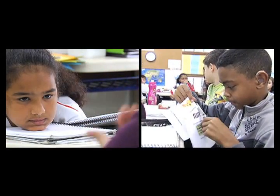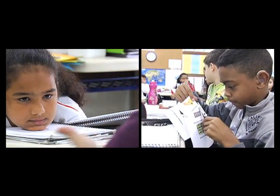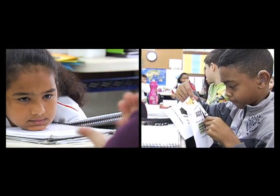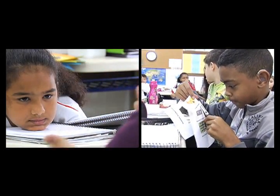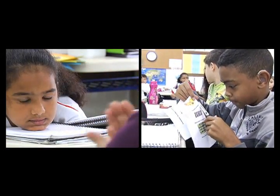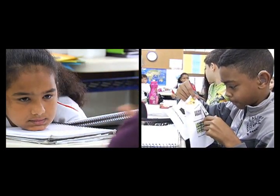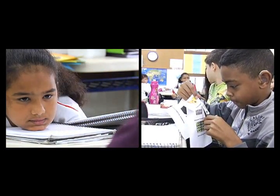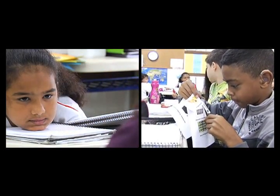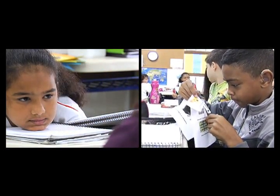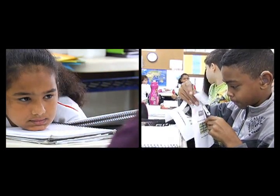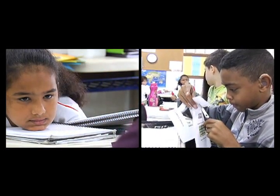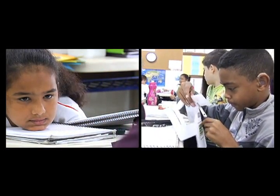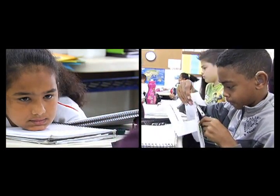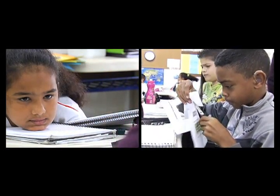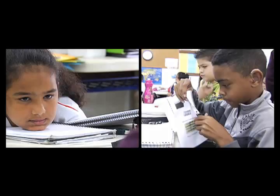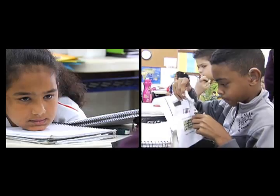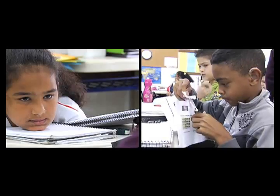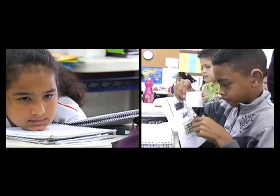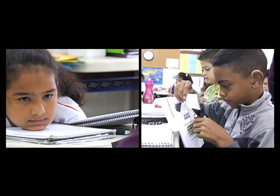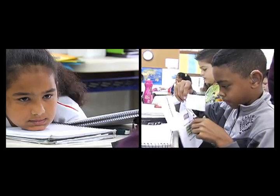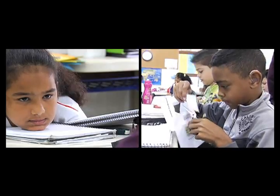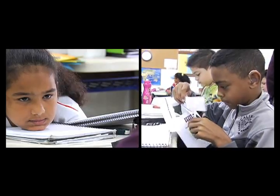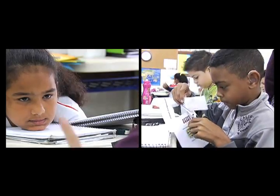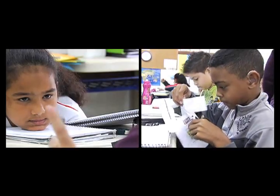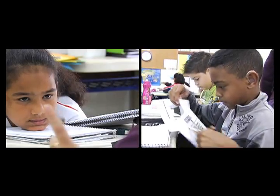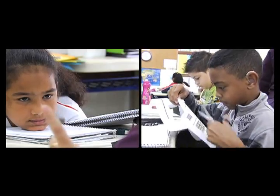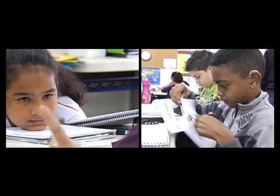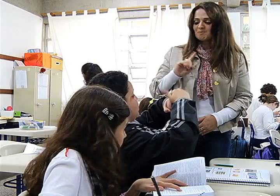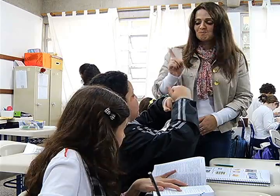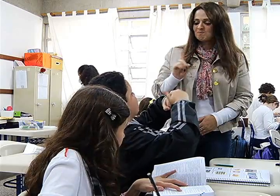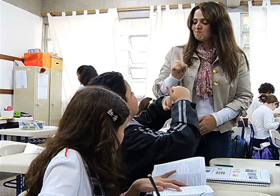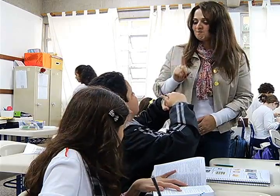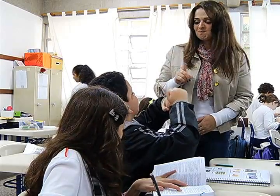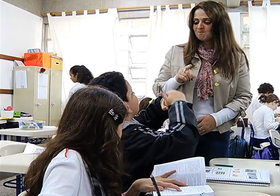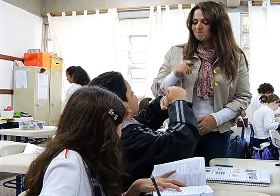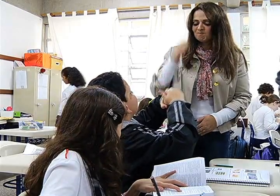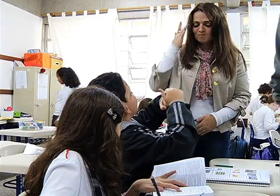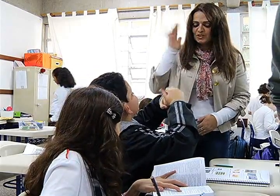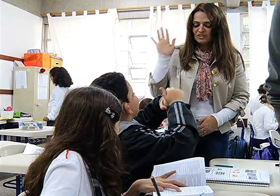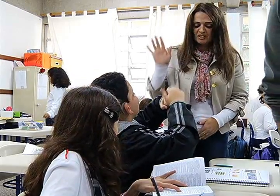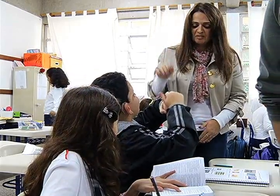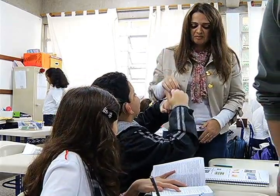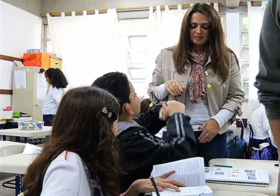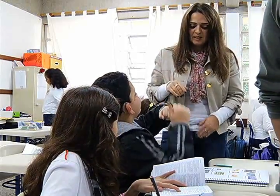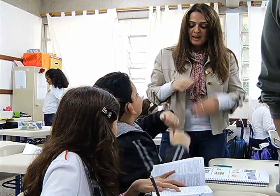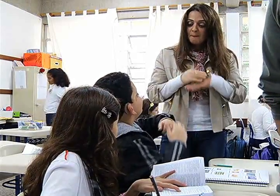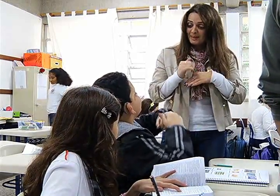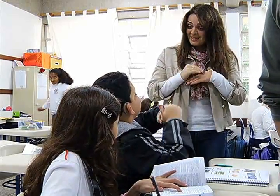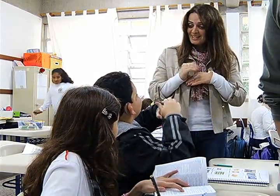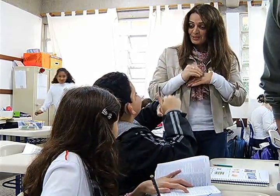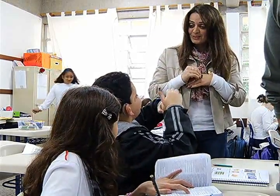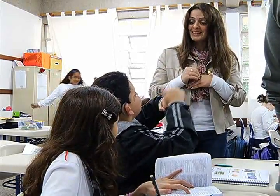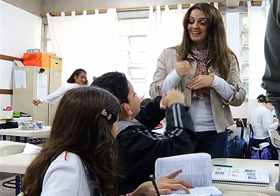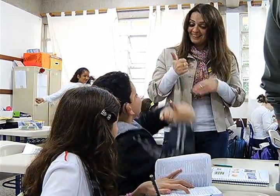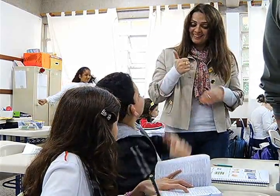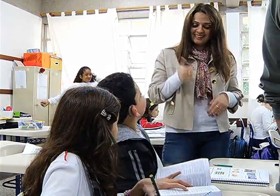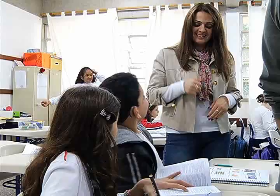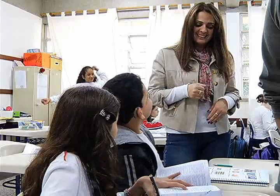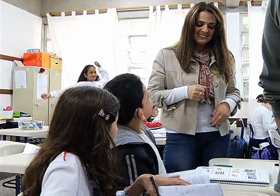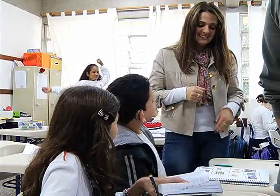em língua portuguesa na mesma escola. Nilda conta como é a experiência de lecionar para os surdos. Como todos